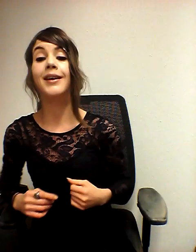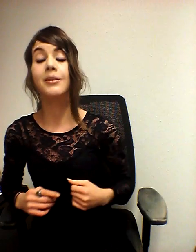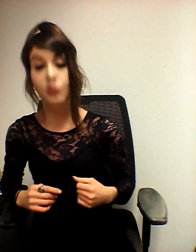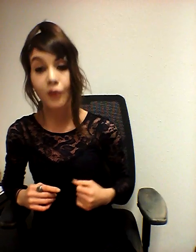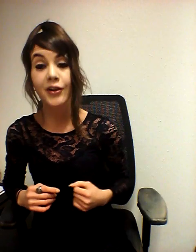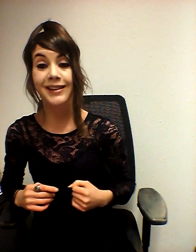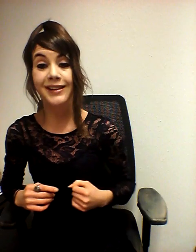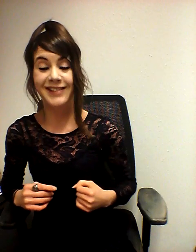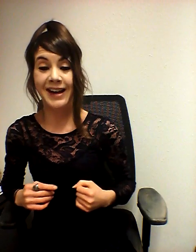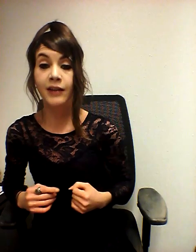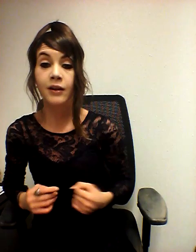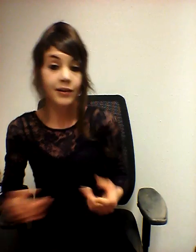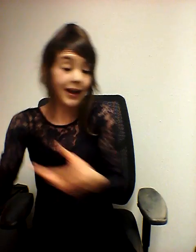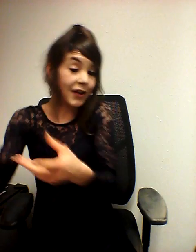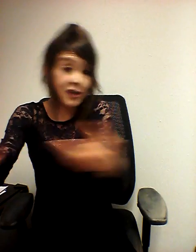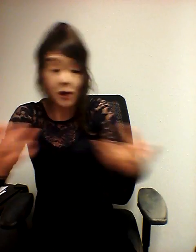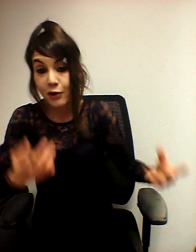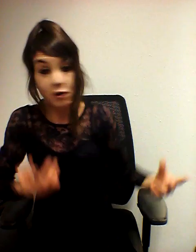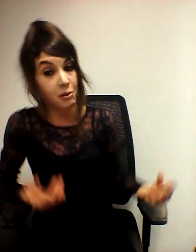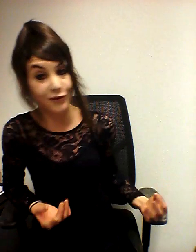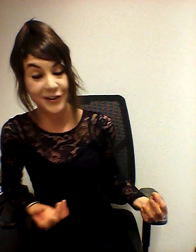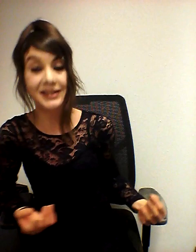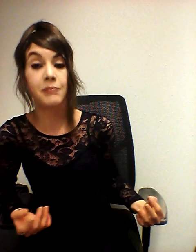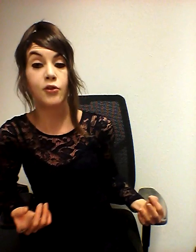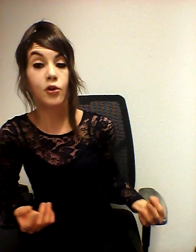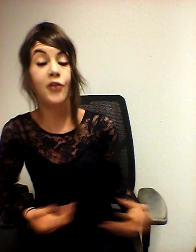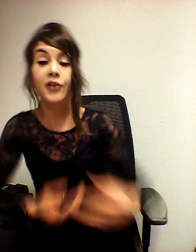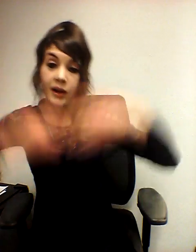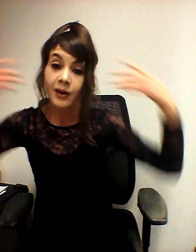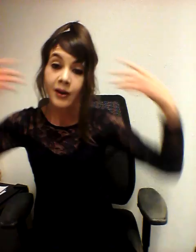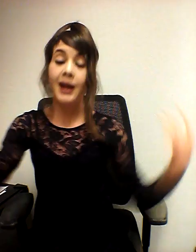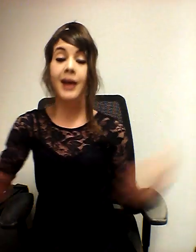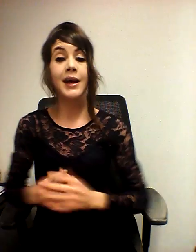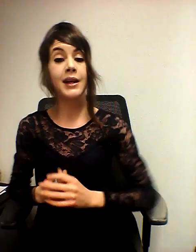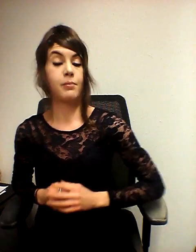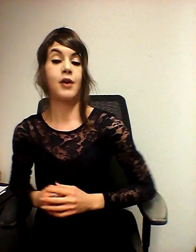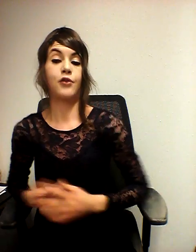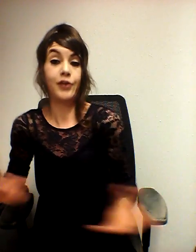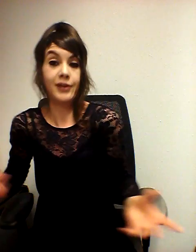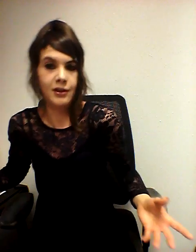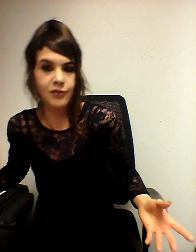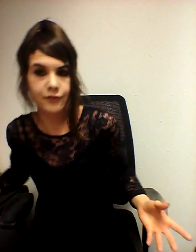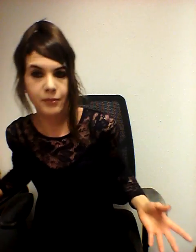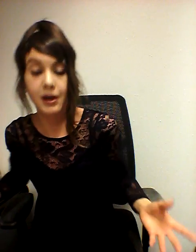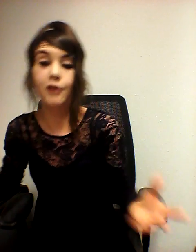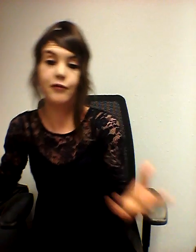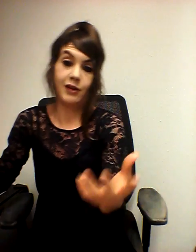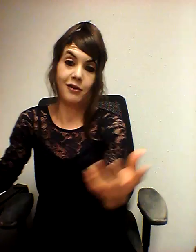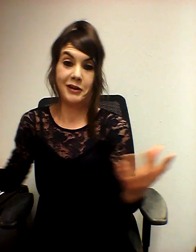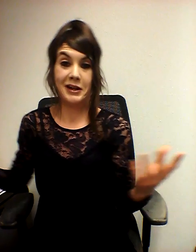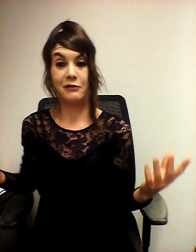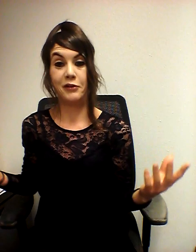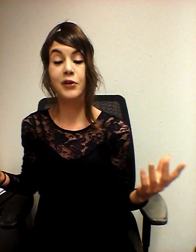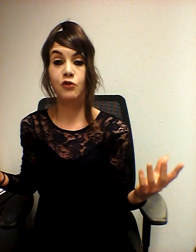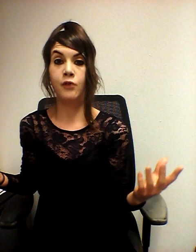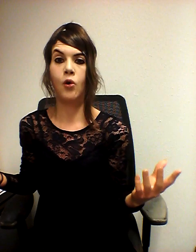mitochondriën in zijn dan gaan ze niet opgenomen worden in die mitochondriën en daar niet verbruikt worden is het verbruik van die calori levende voed stoffen